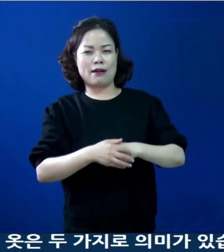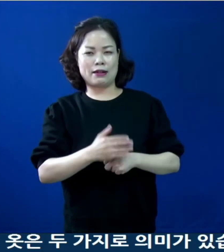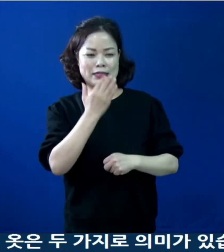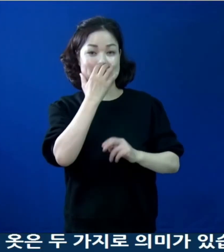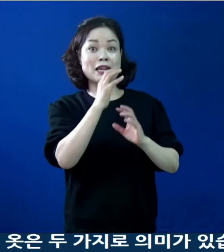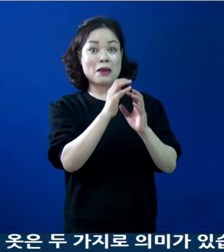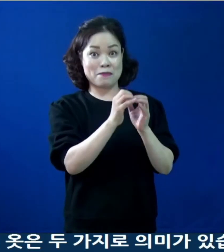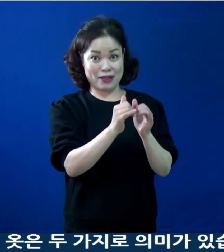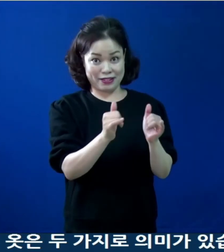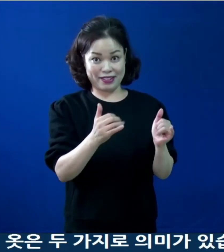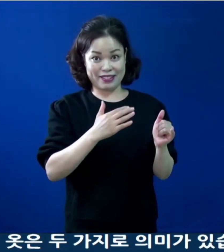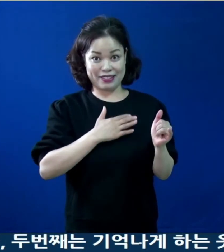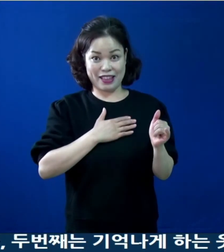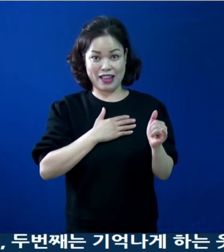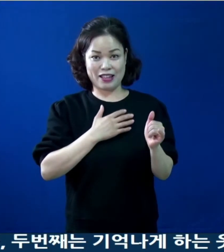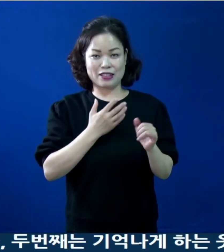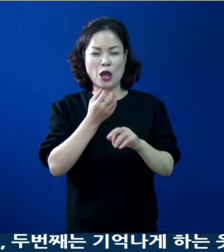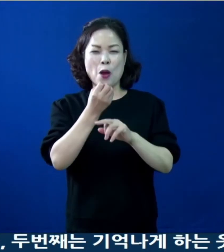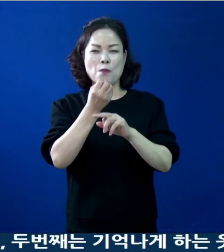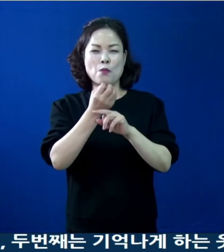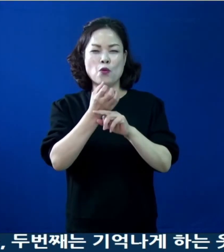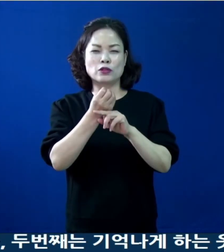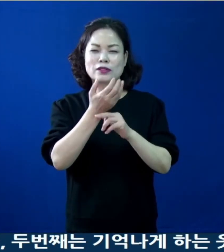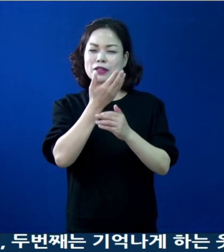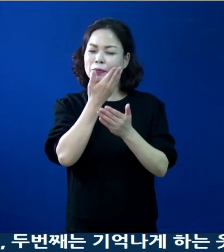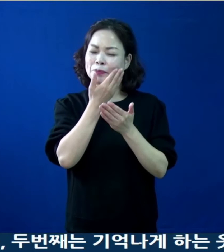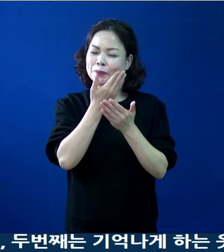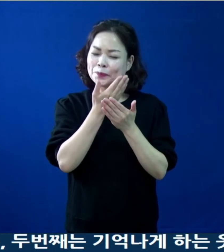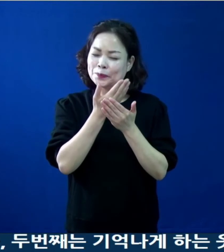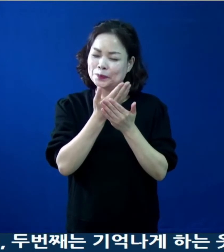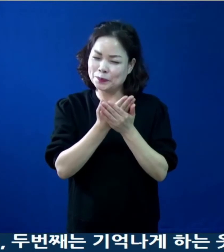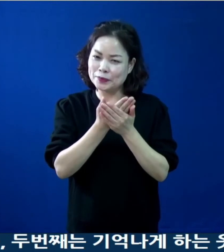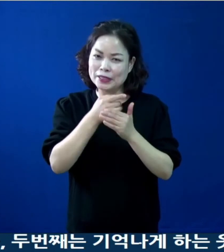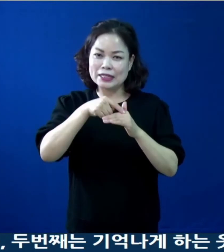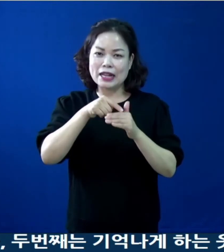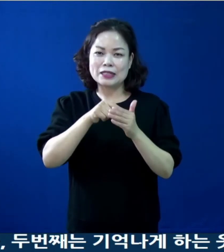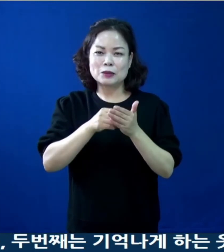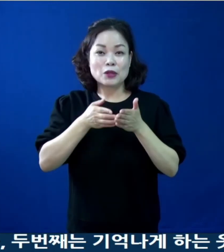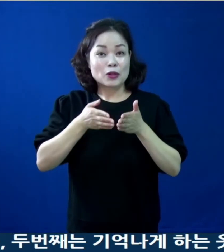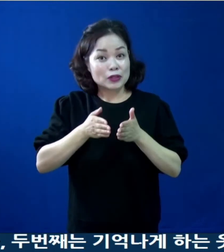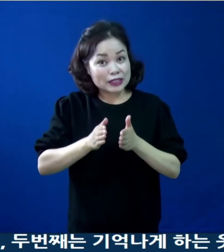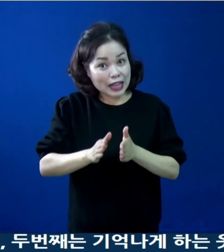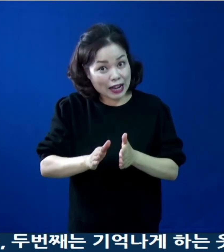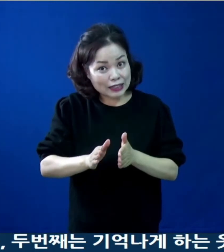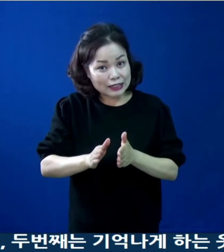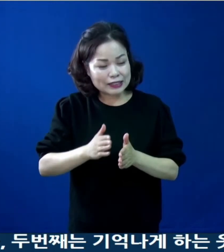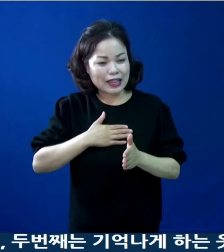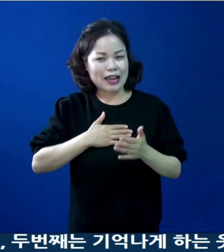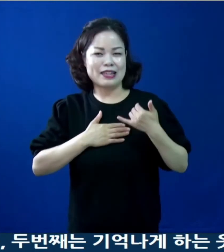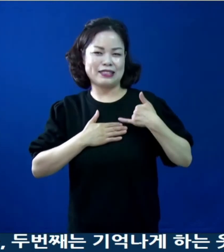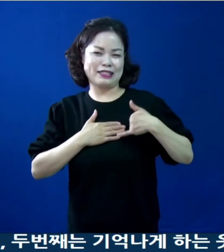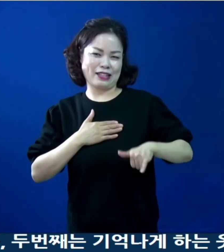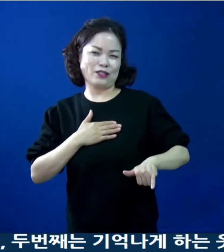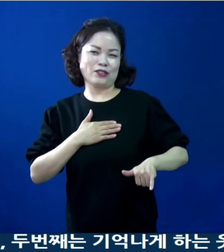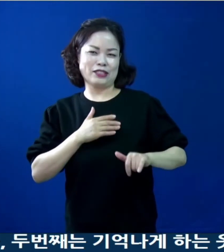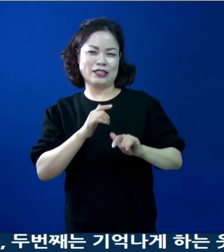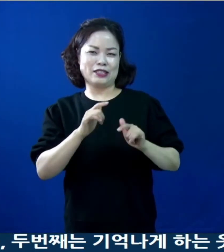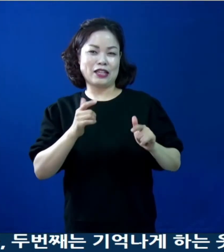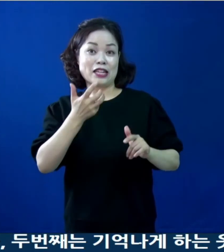이스라엘 백성은 내가 보석처럼 아끼는 내가 가슴으로 낳은 나의 자녀들이구나.